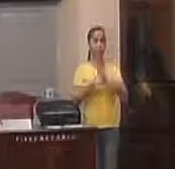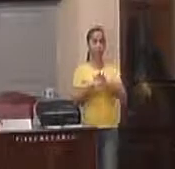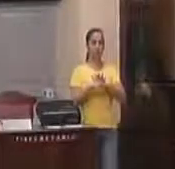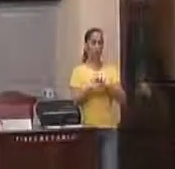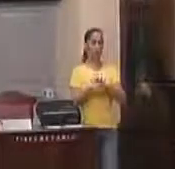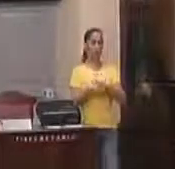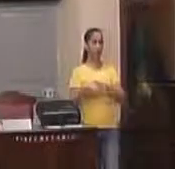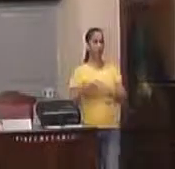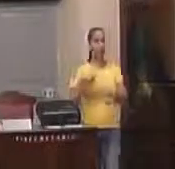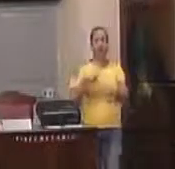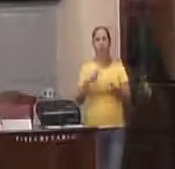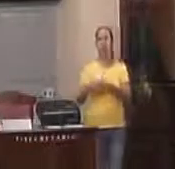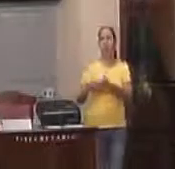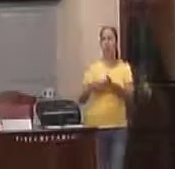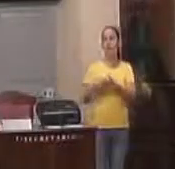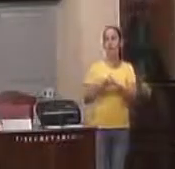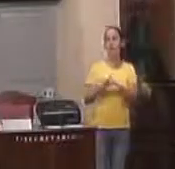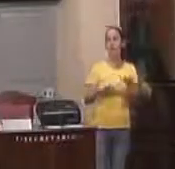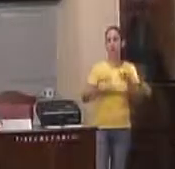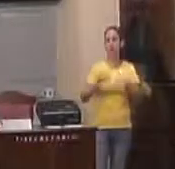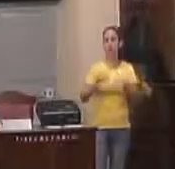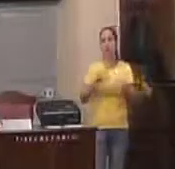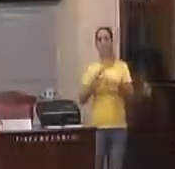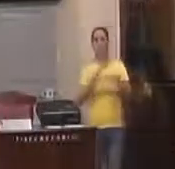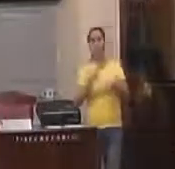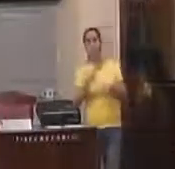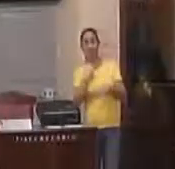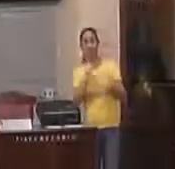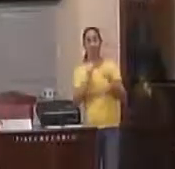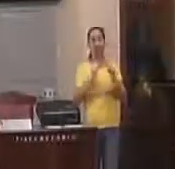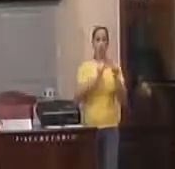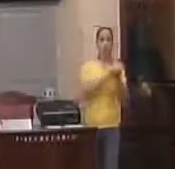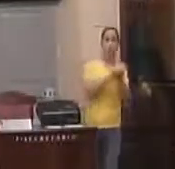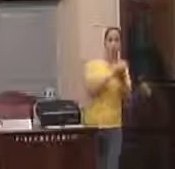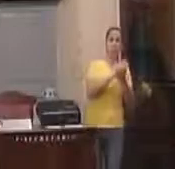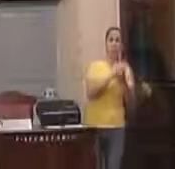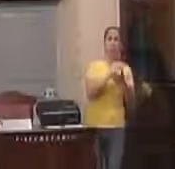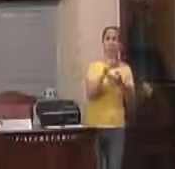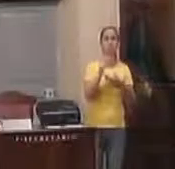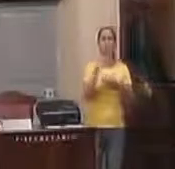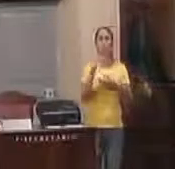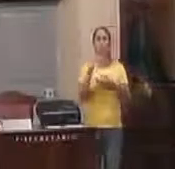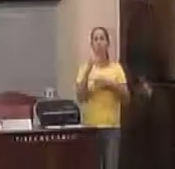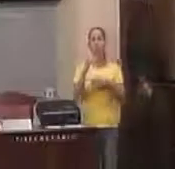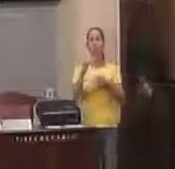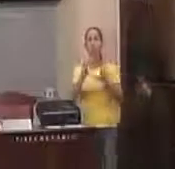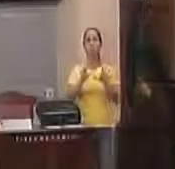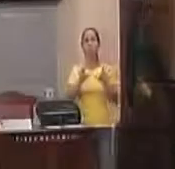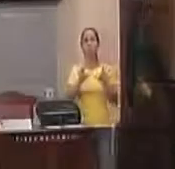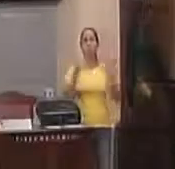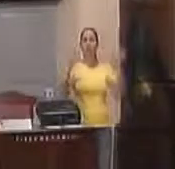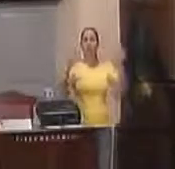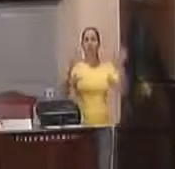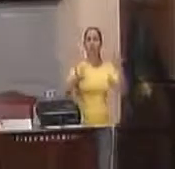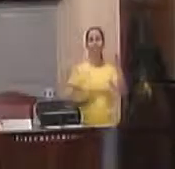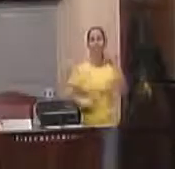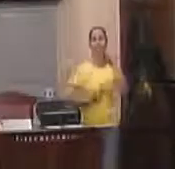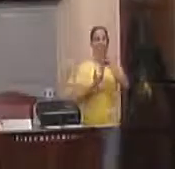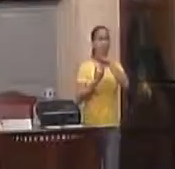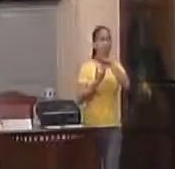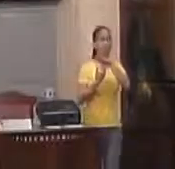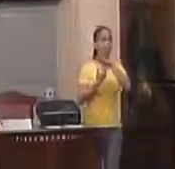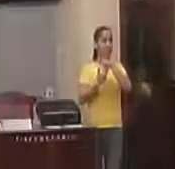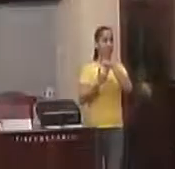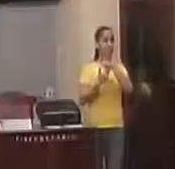a gente tem que cumprir, a gente tem alguns limites, né, de prudência, limites de alerta, mas a questão não é só não atingir os